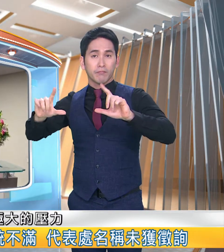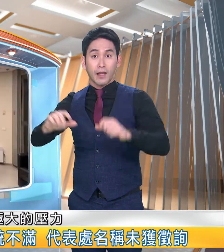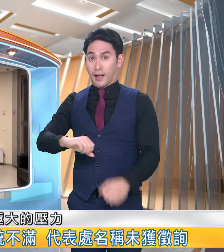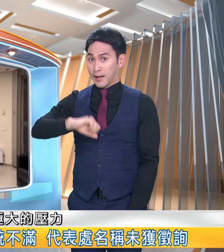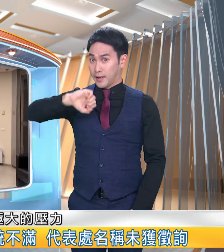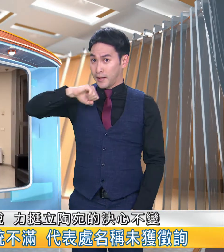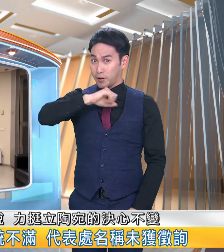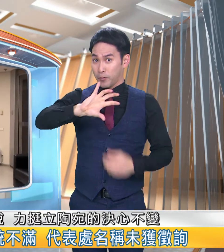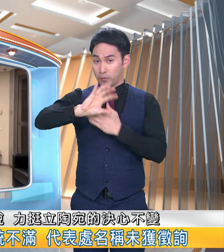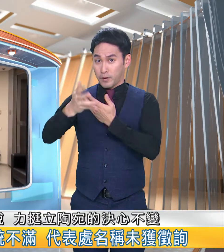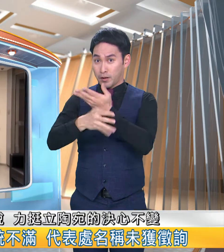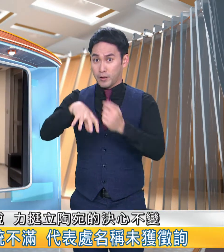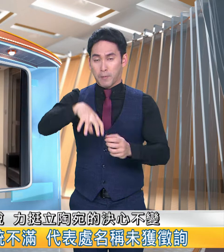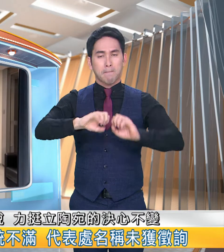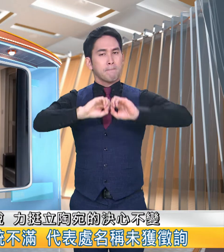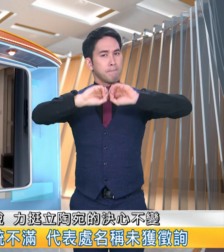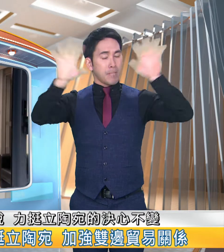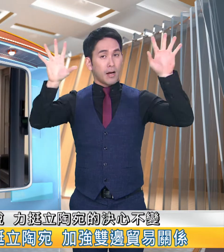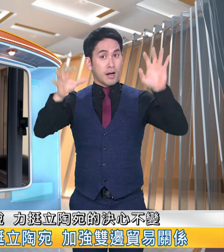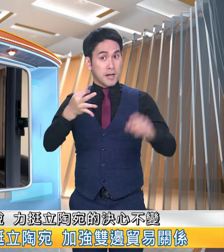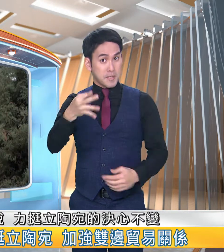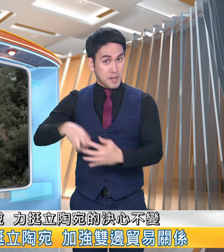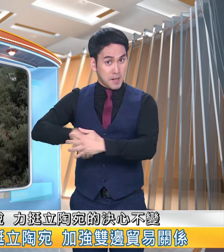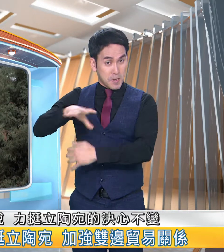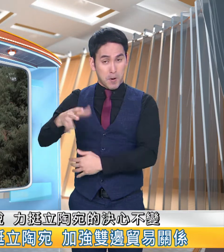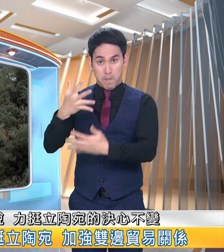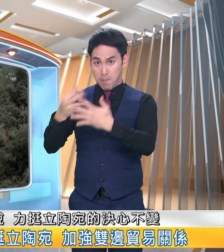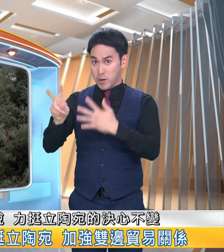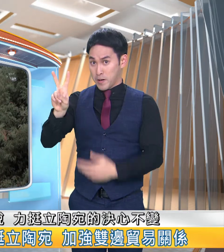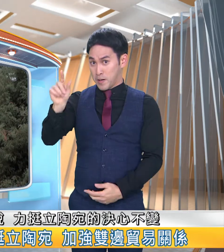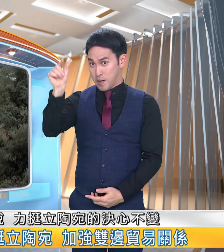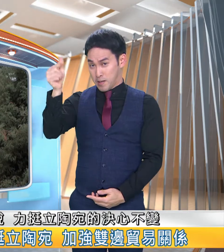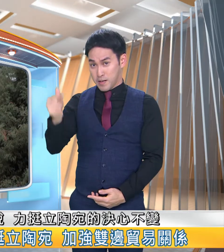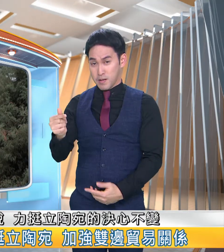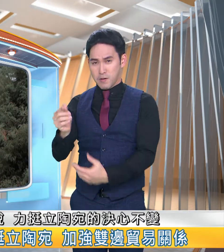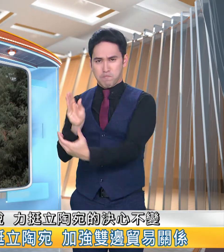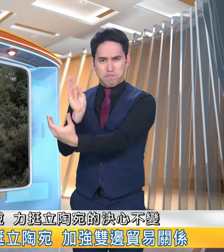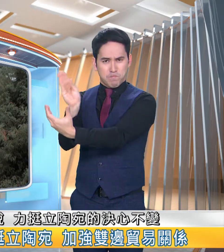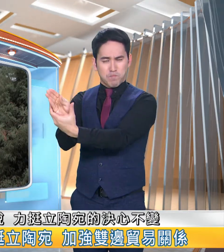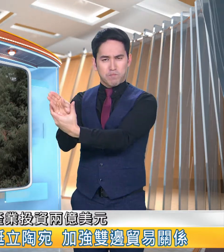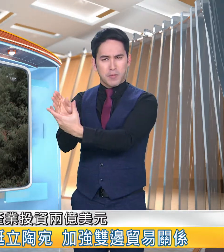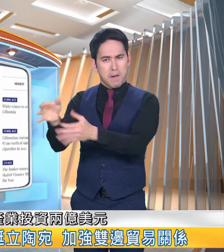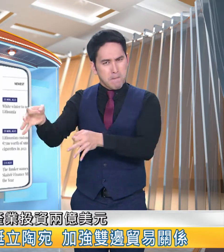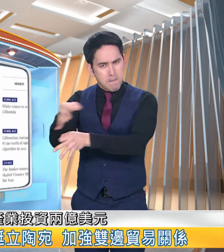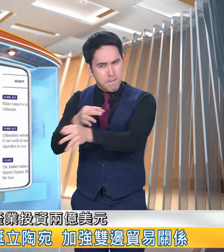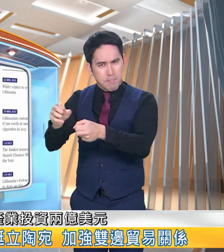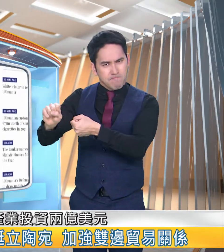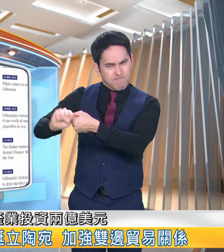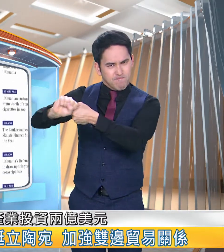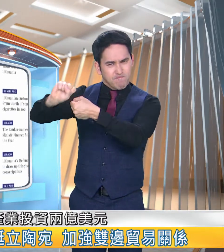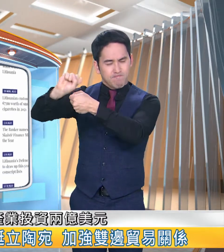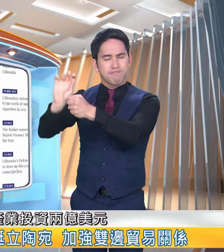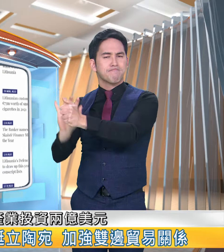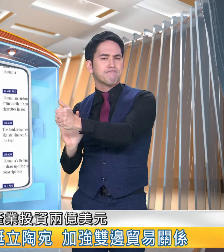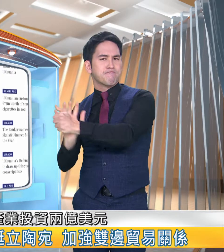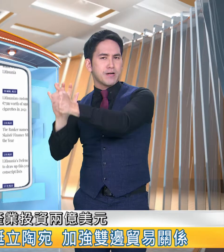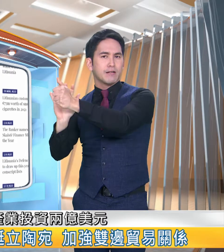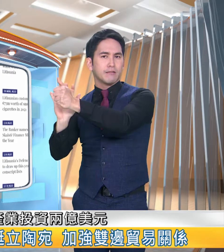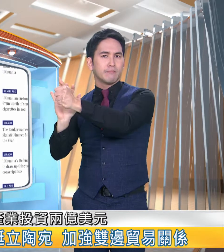的压力，而我外交部则说，力挺立陶宛的决心不变，将对立陶宛的产业投资